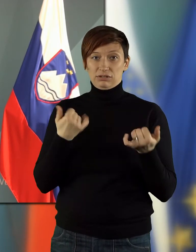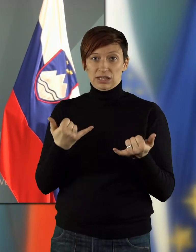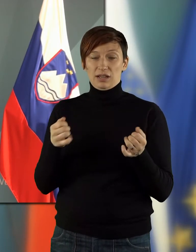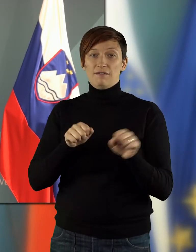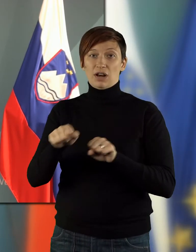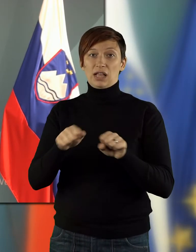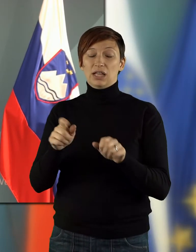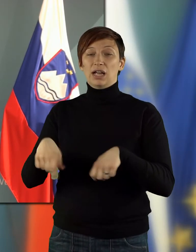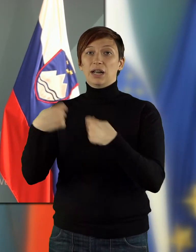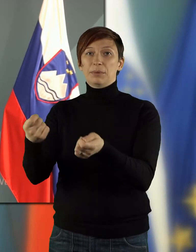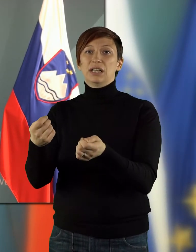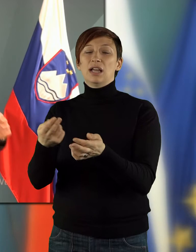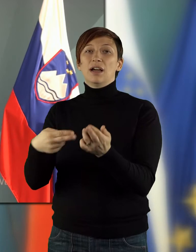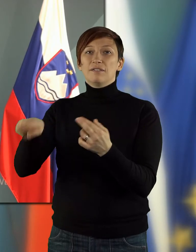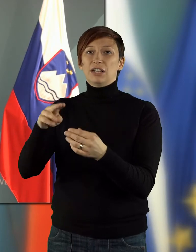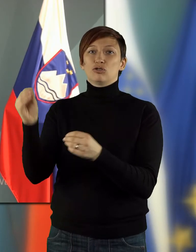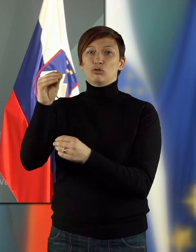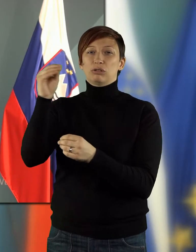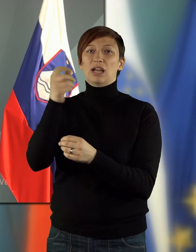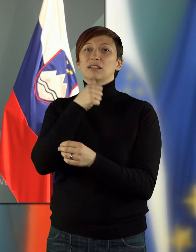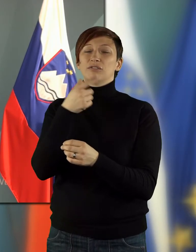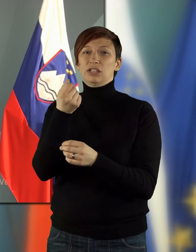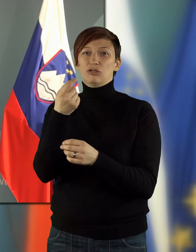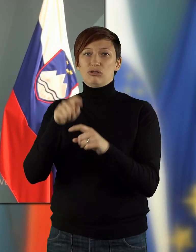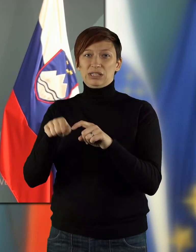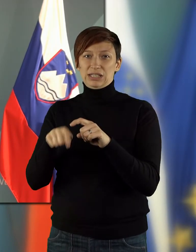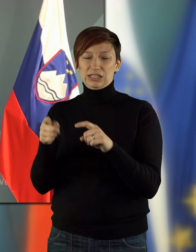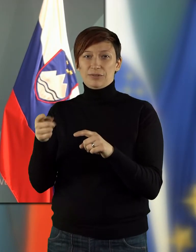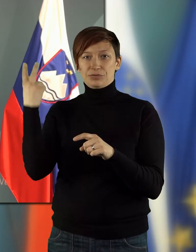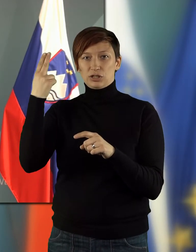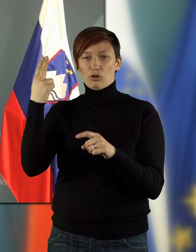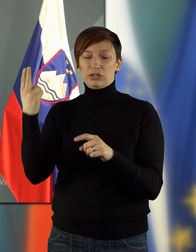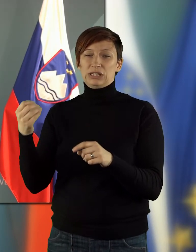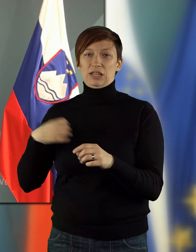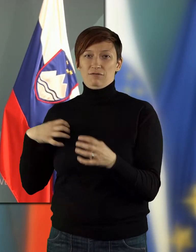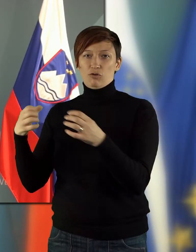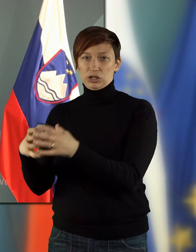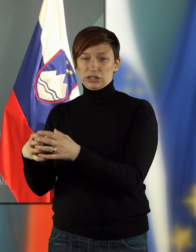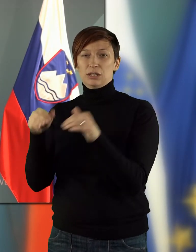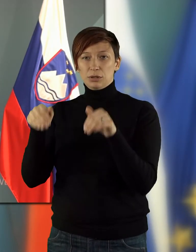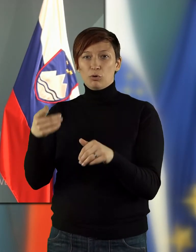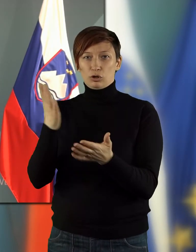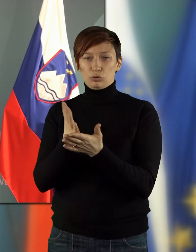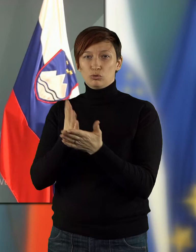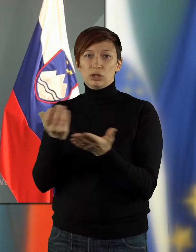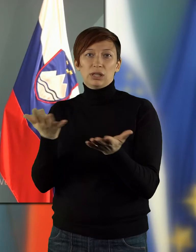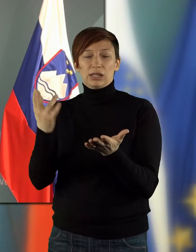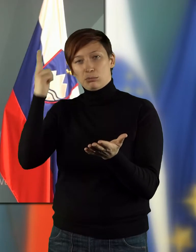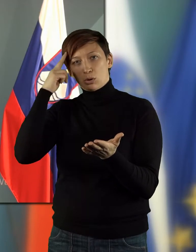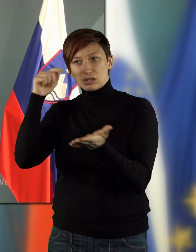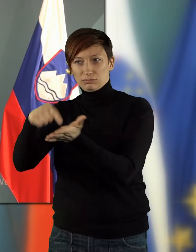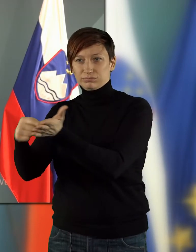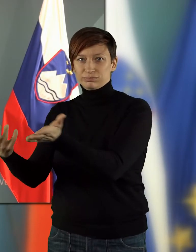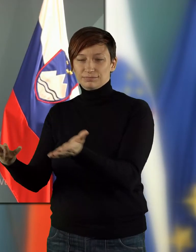Da je ta vlada namenila tudi znatna, dodatna finančna sredstva slovenski vojski in da bi se to moralo